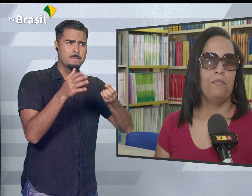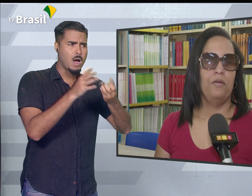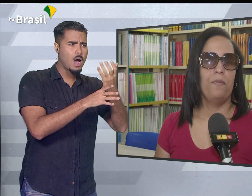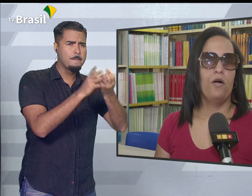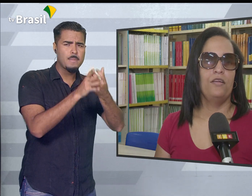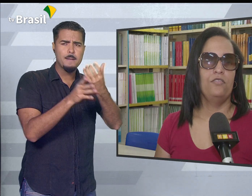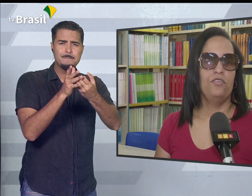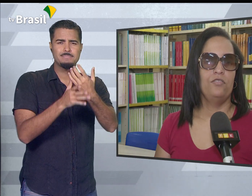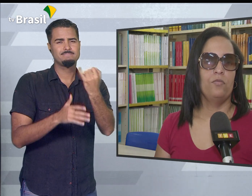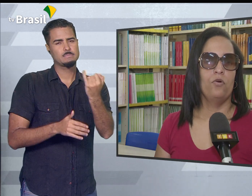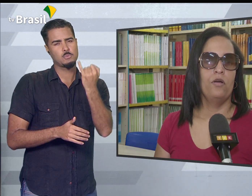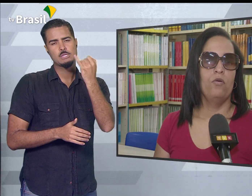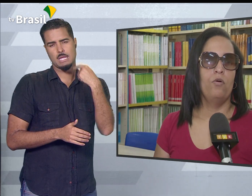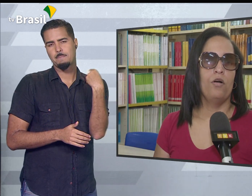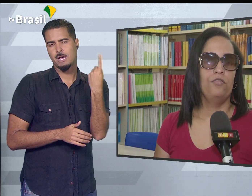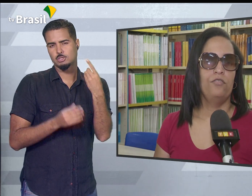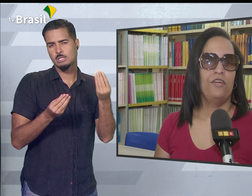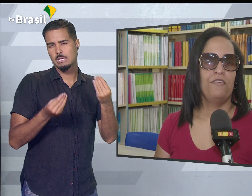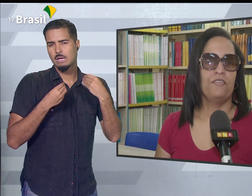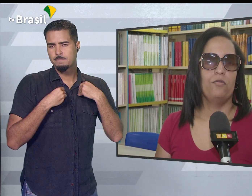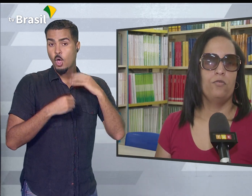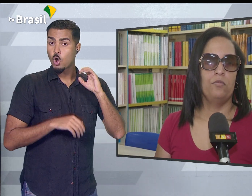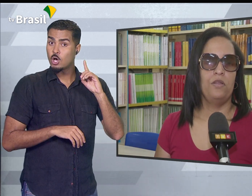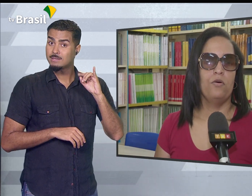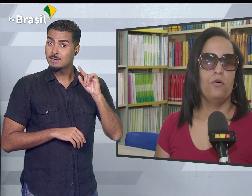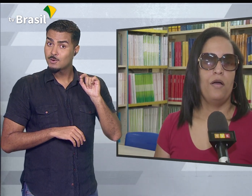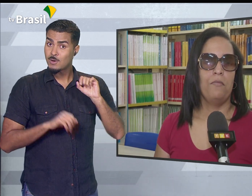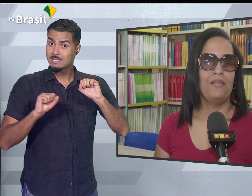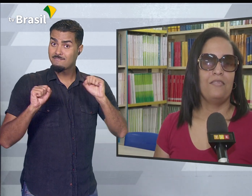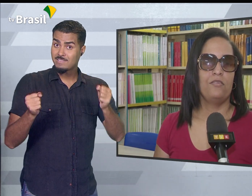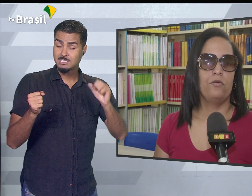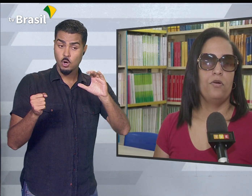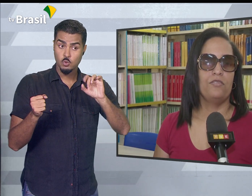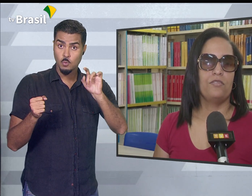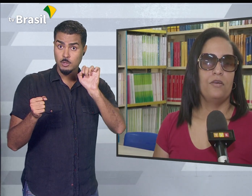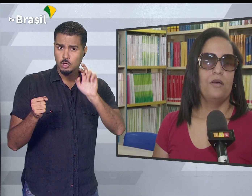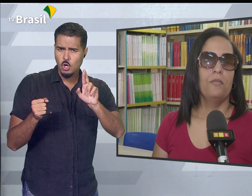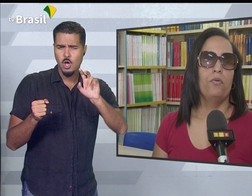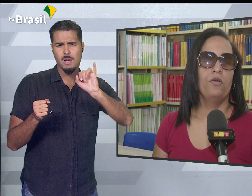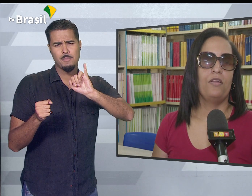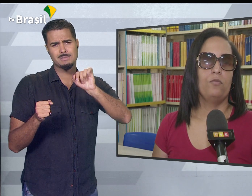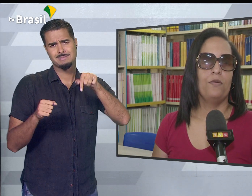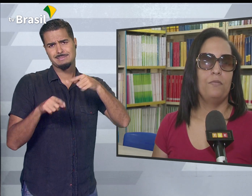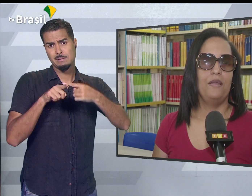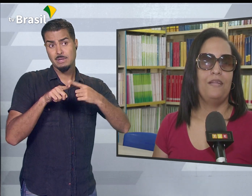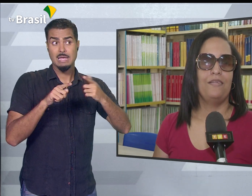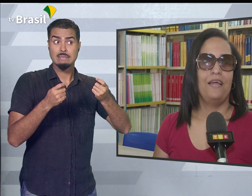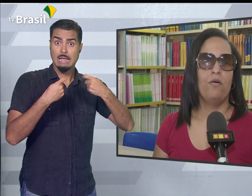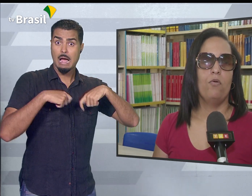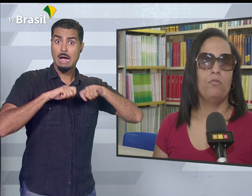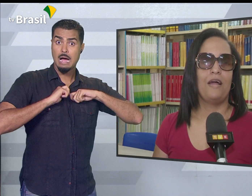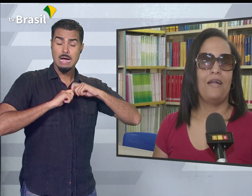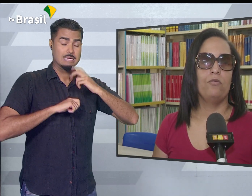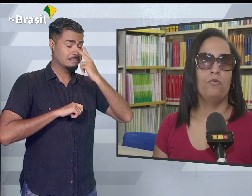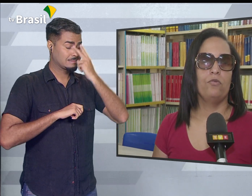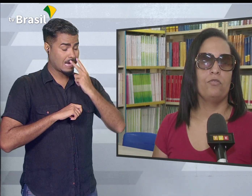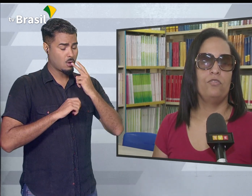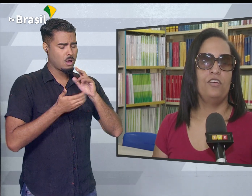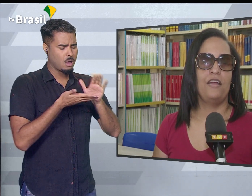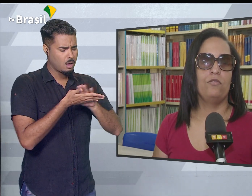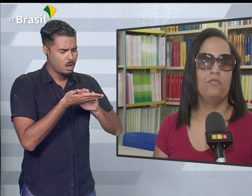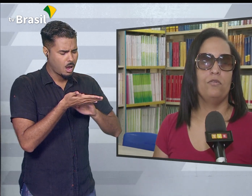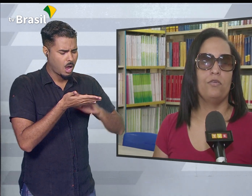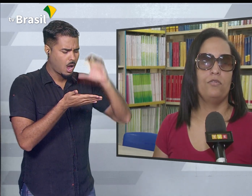é importantíssimo. O Código de Defesa do Consumidor é uma dessas coisas, porque nos possibilita ter o contato com